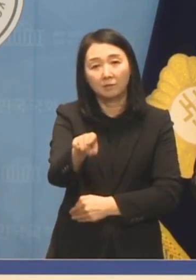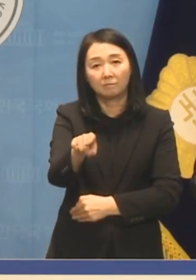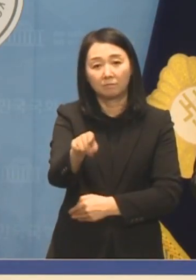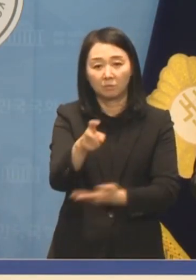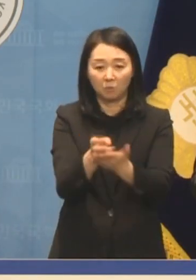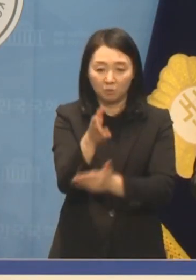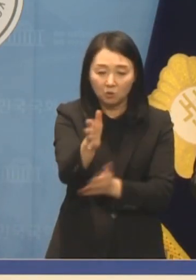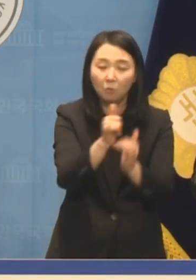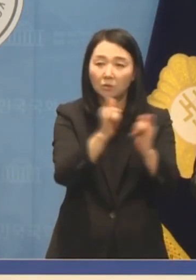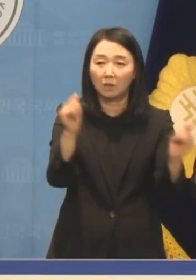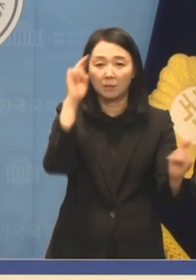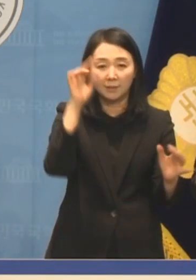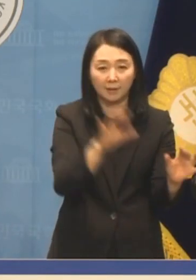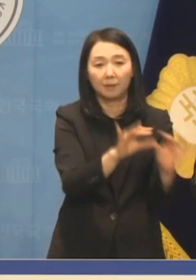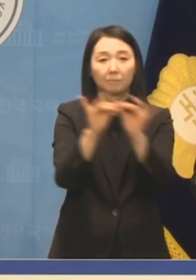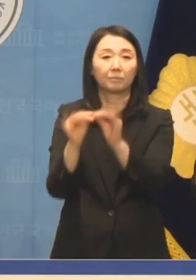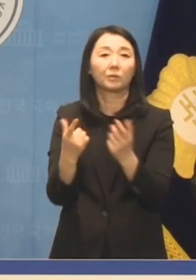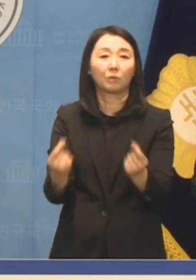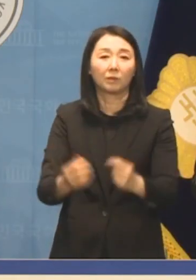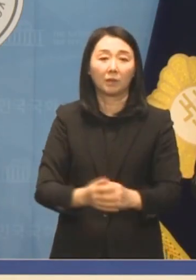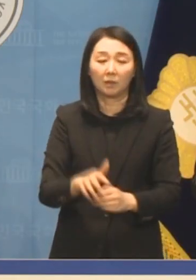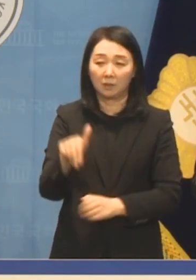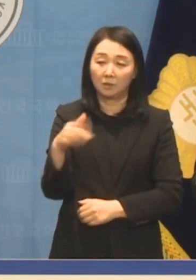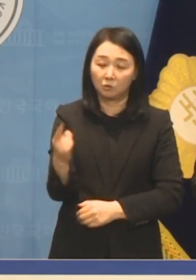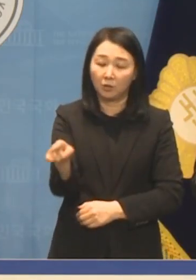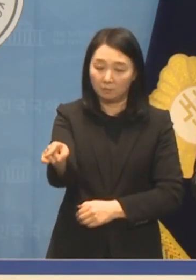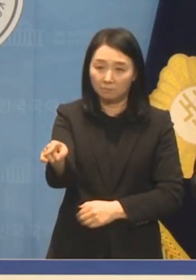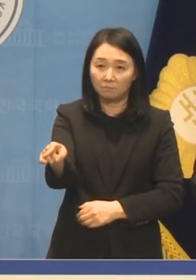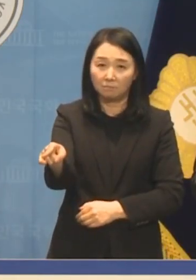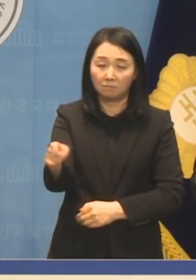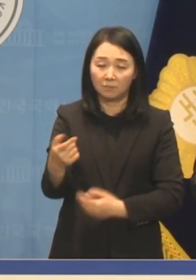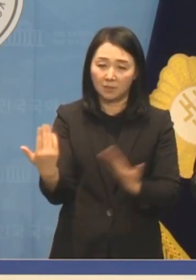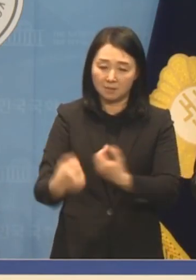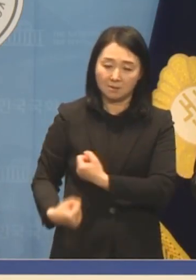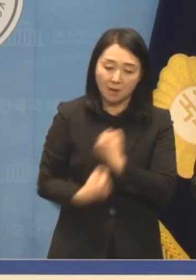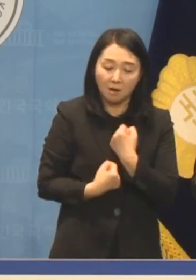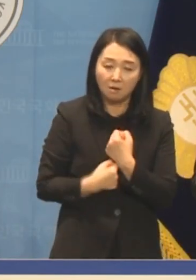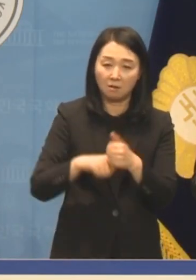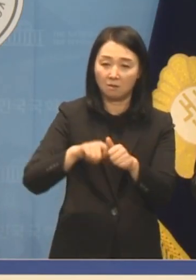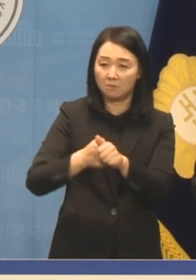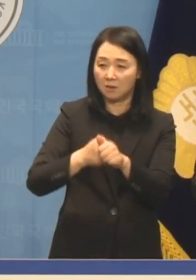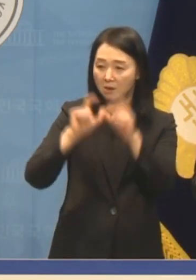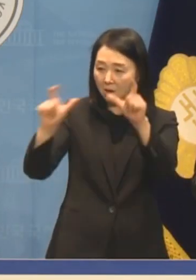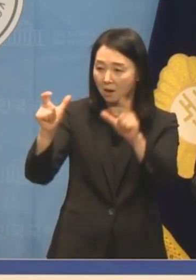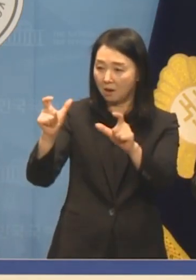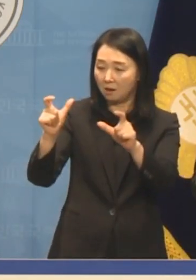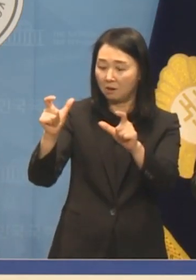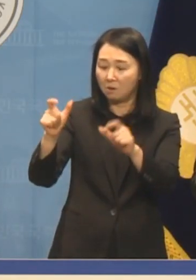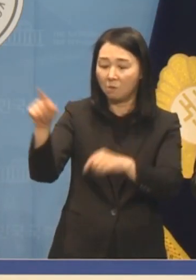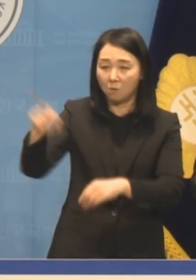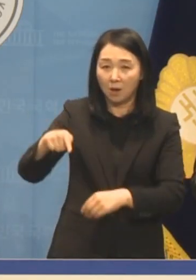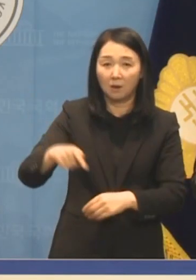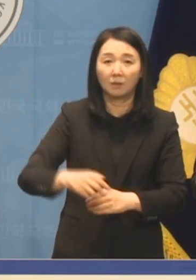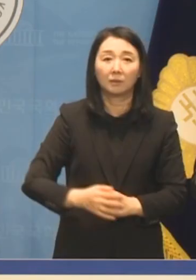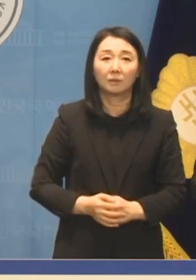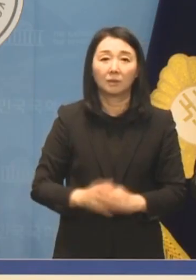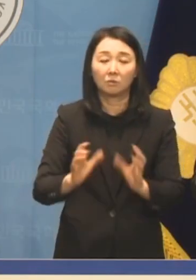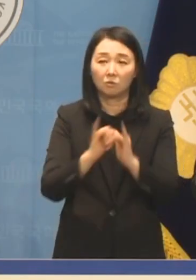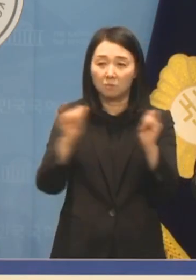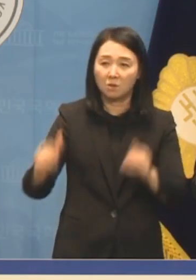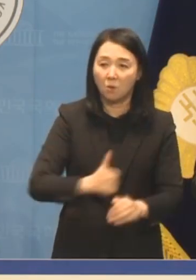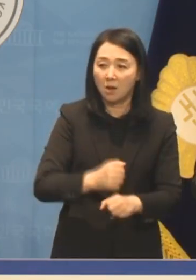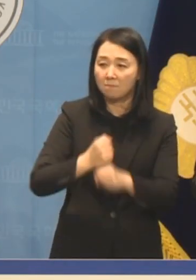합니다. 최상목 권한대행 그러다가 직무유기죄로 처벌받을 수가 있습니다. 더 이상 국민의